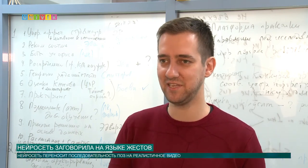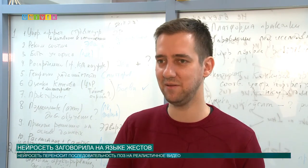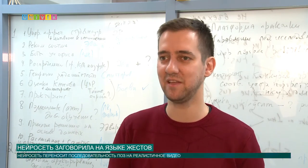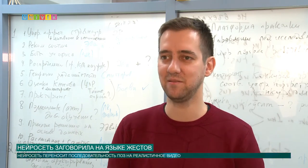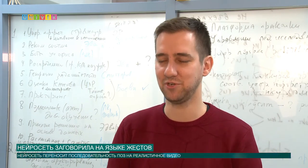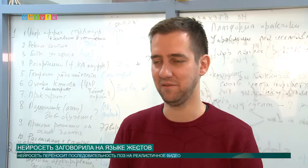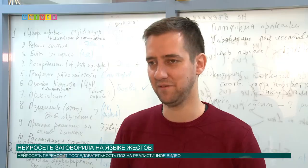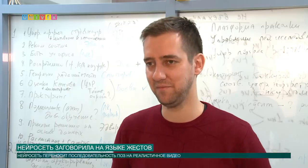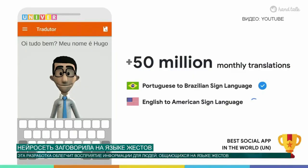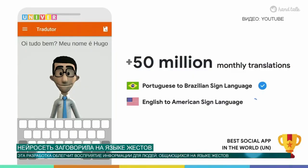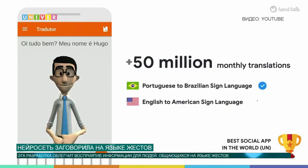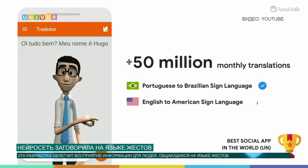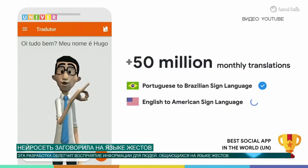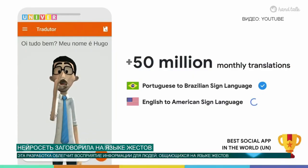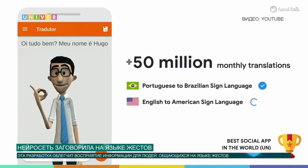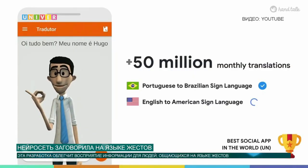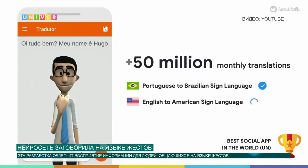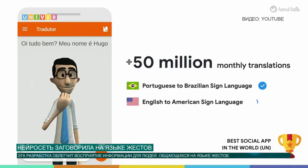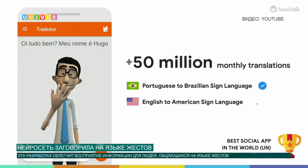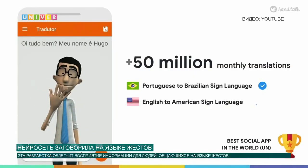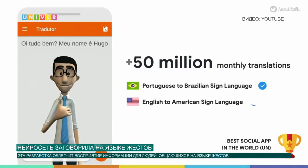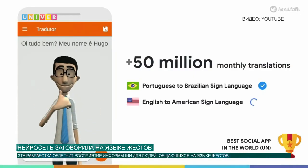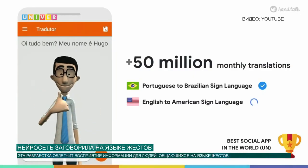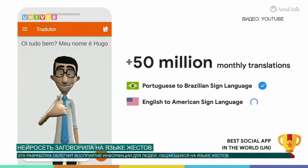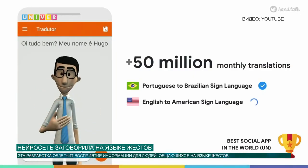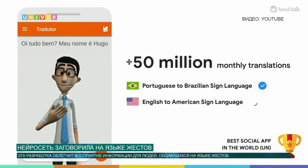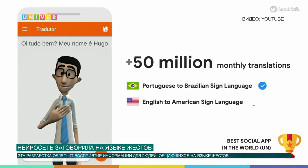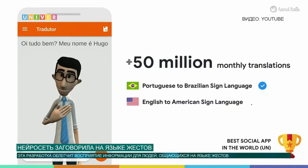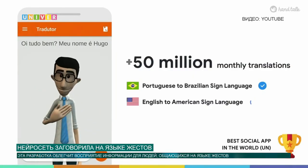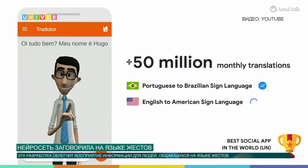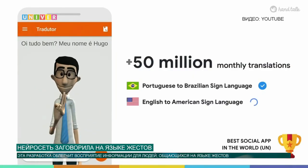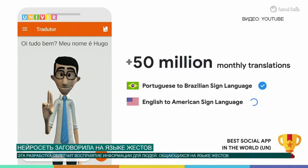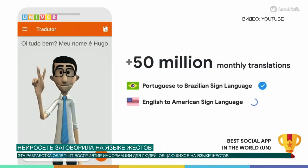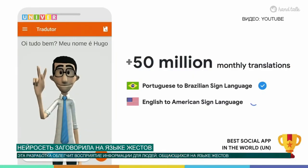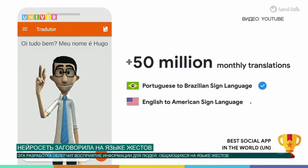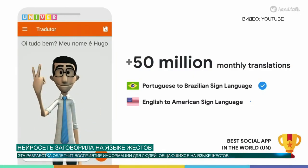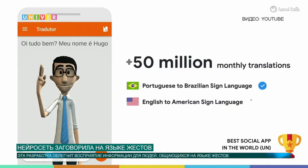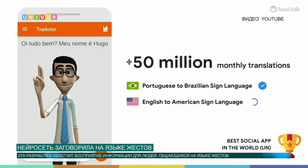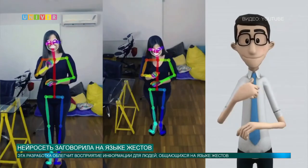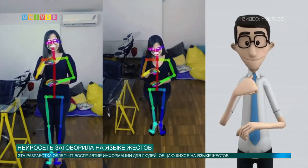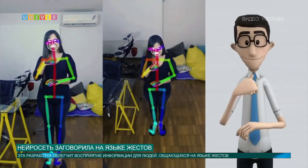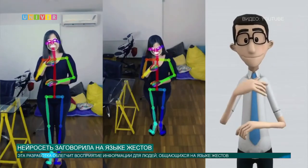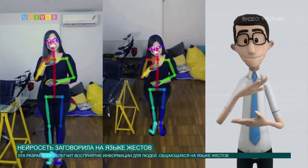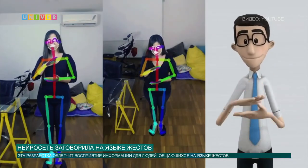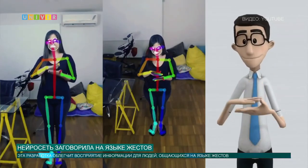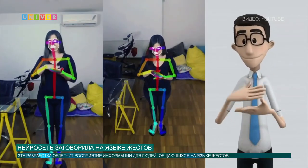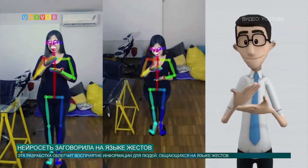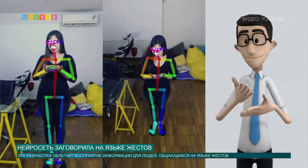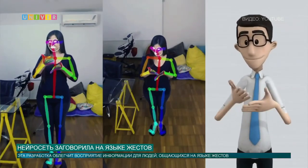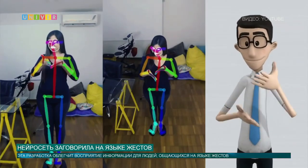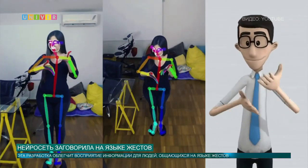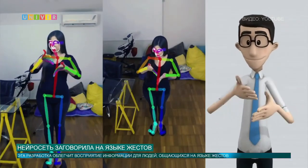а не специально нанятым человеком. Исследователи пытались автоматизировать данную разработку уже не первый год. Сначала были использованы